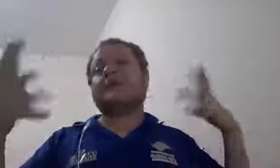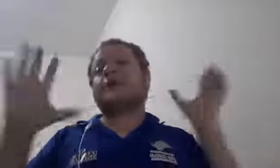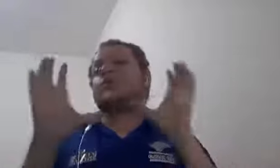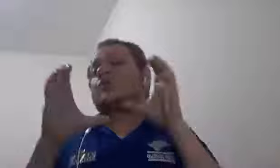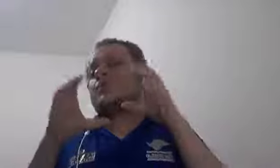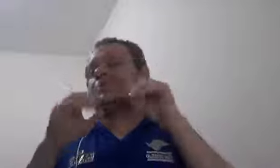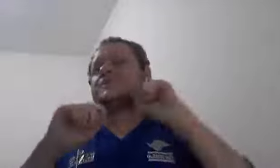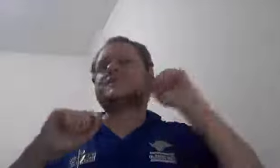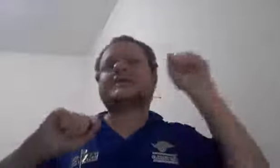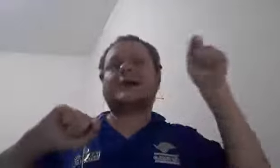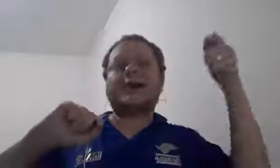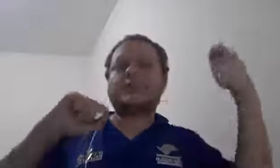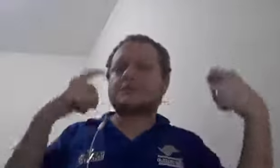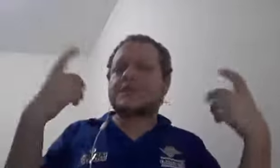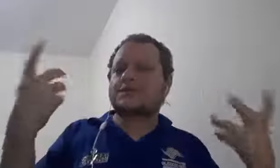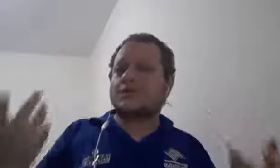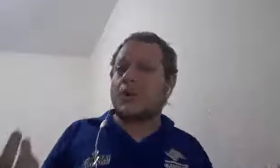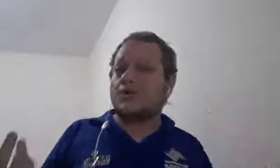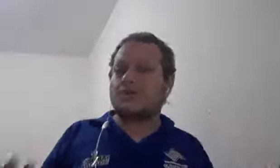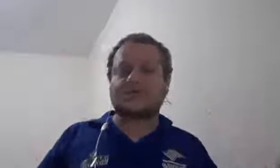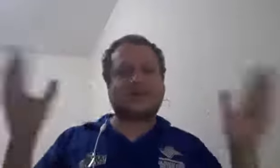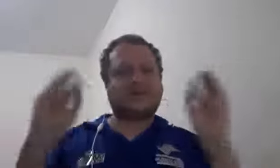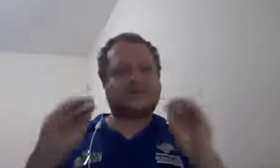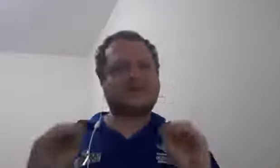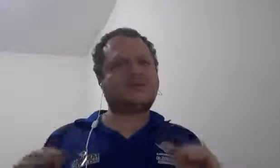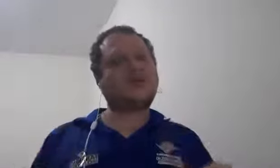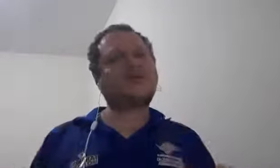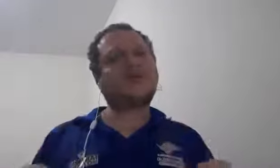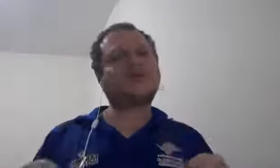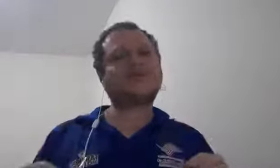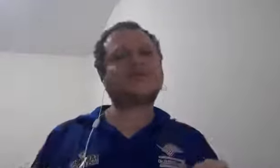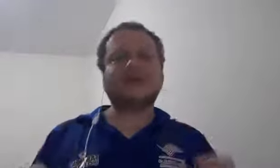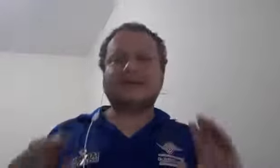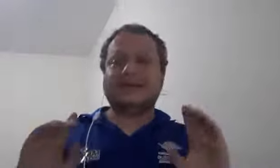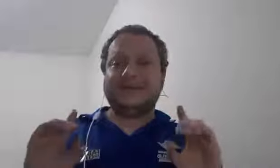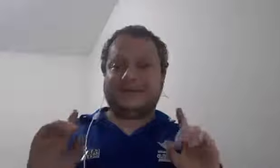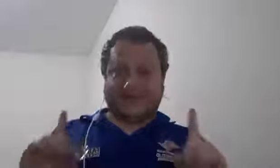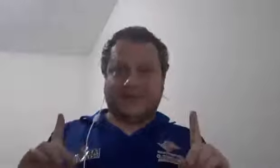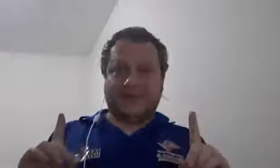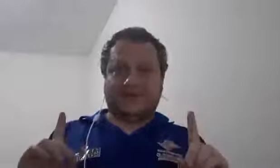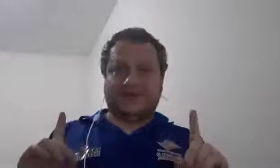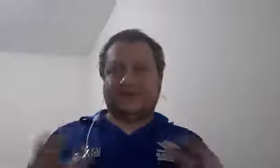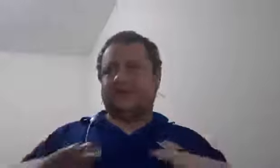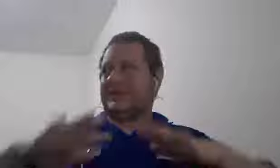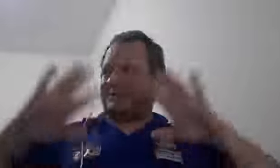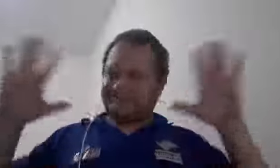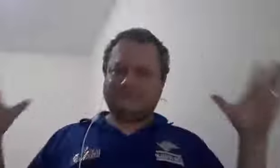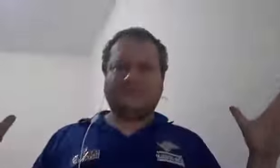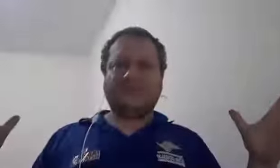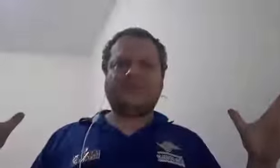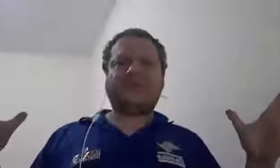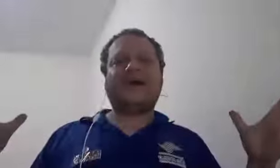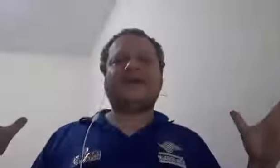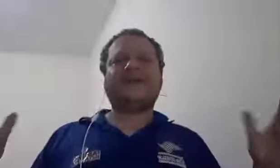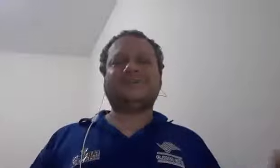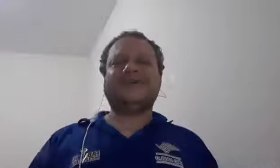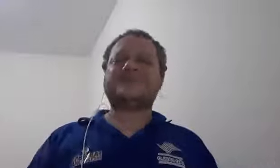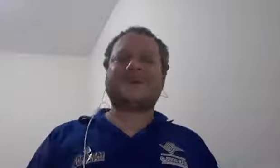né, grupos que acabam usando outros. Esses são os que eu conheço, certo? E vamos aí